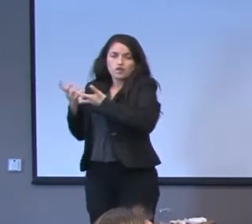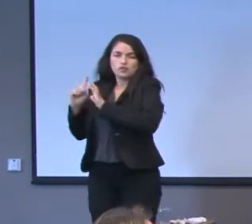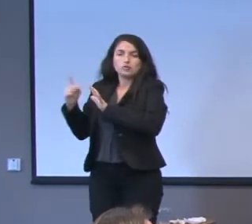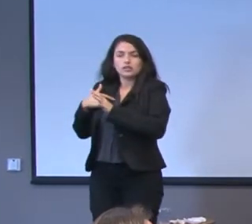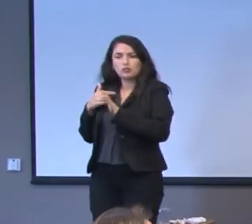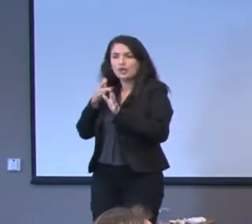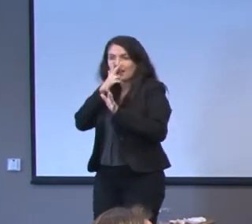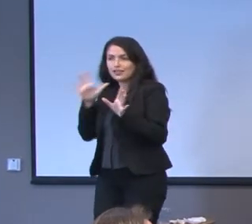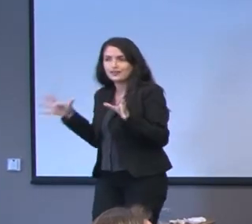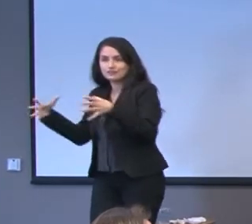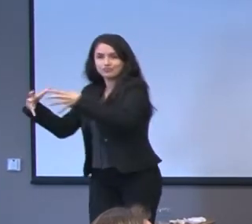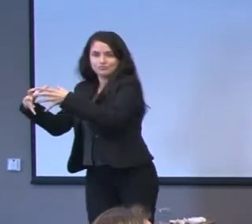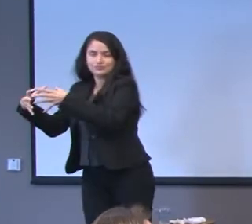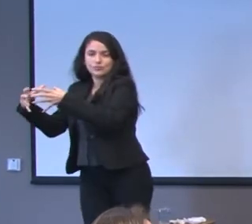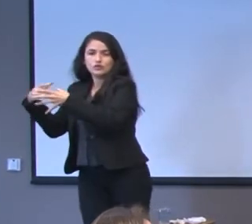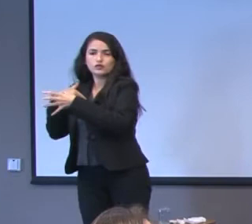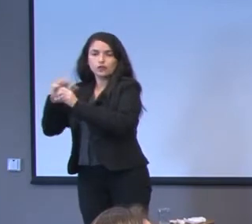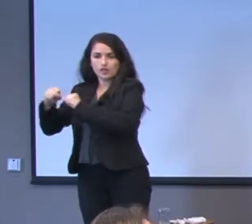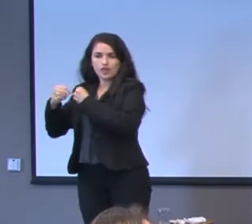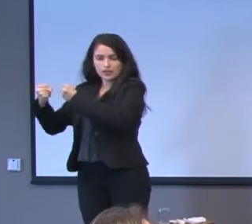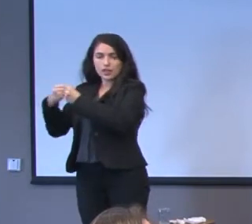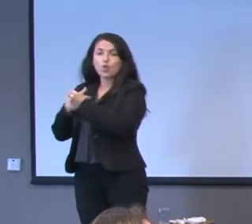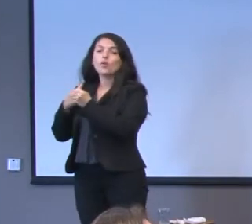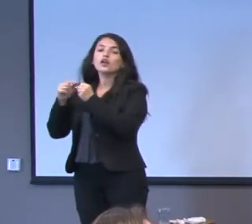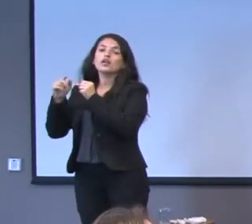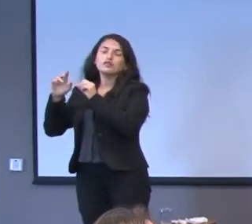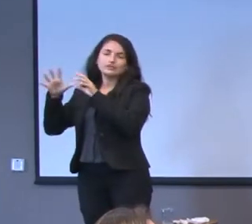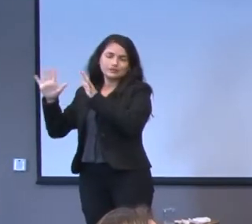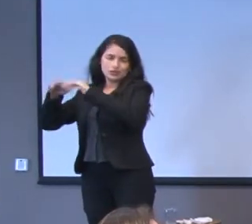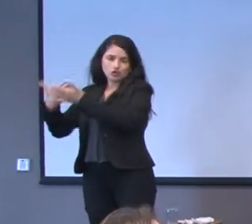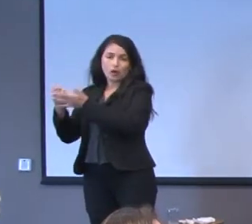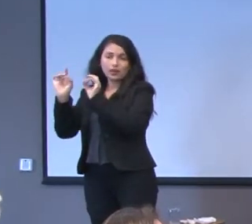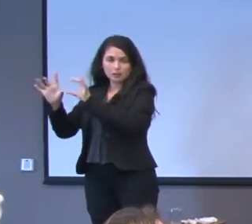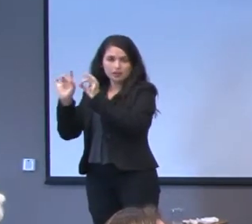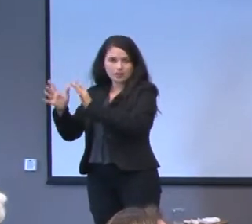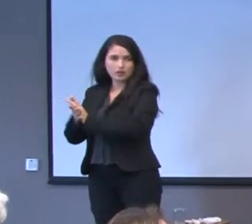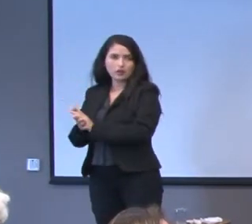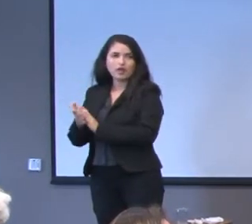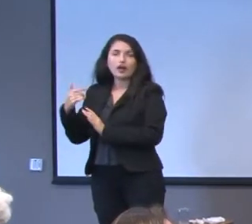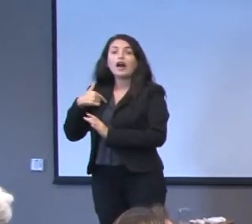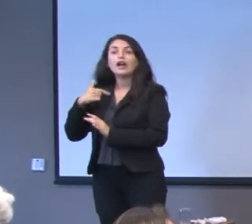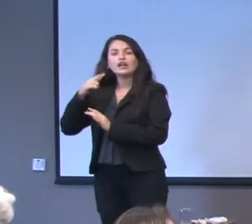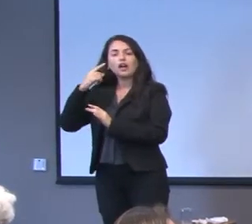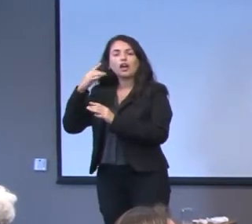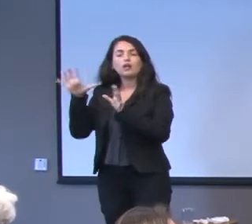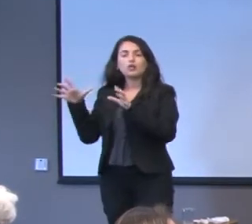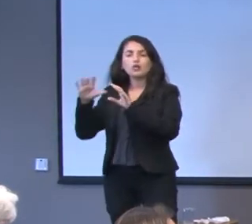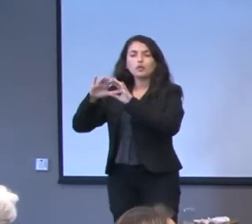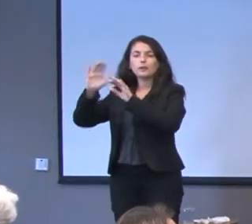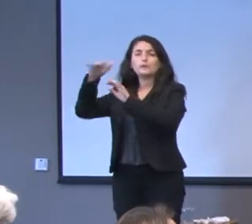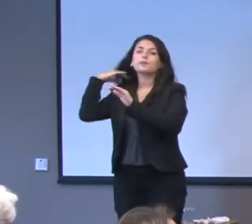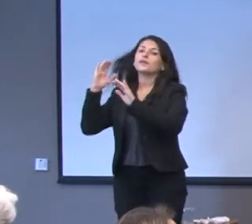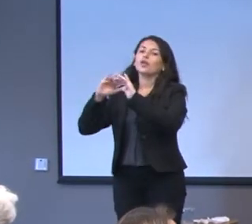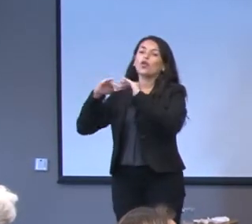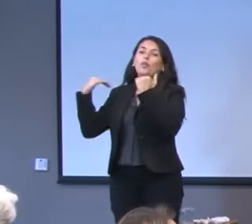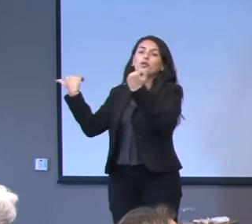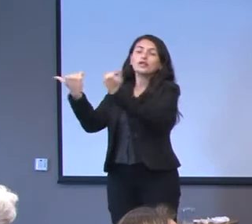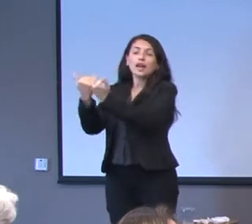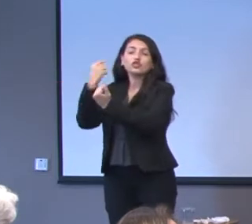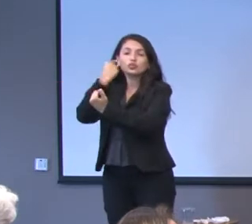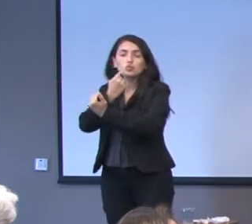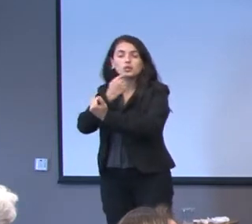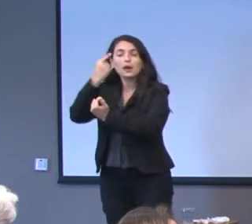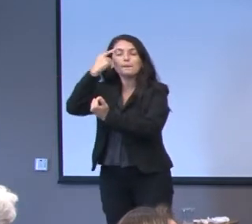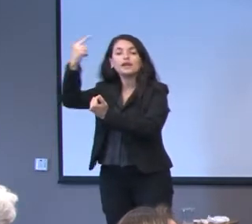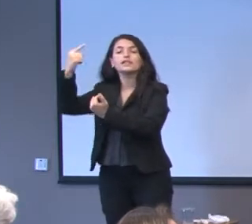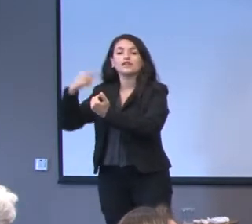acabaram se fechando e fortalecendo escolas especiais. Então, a ideia de que a escola especial é melhor do que a escola regular no aprendizado.